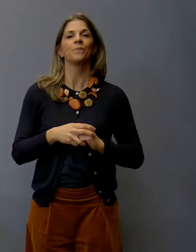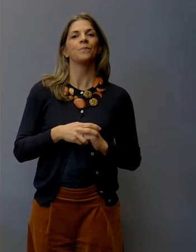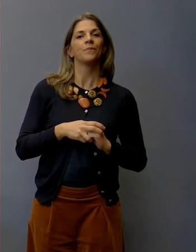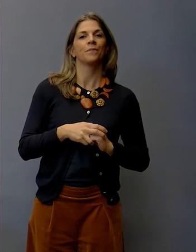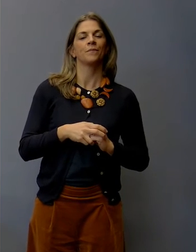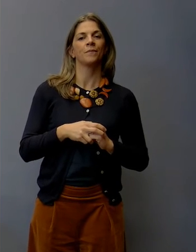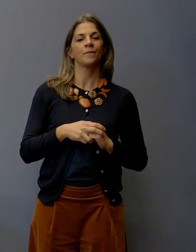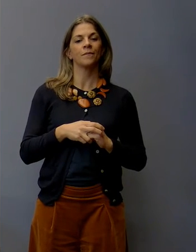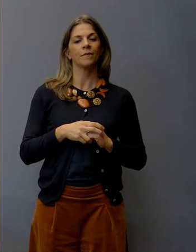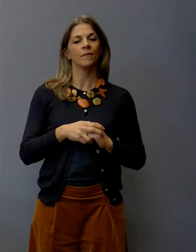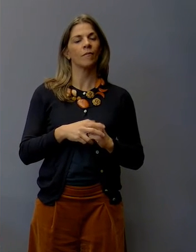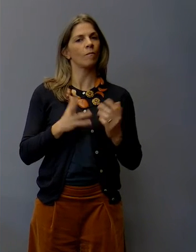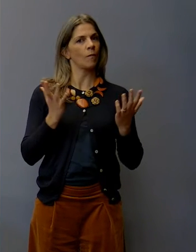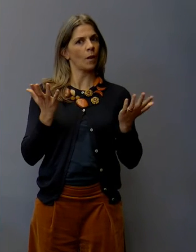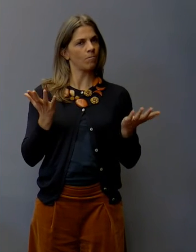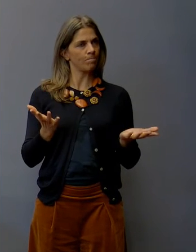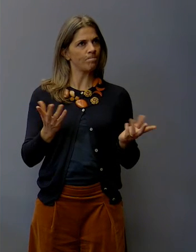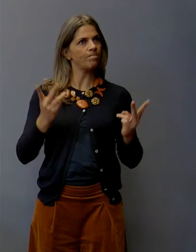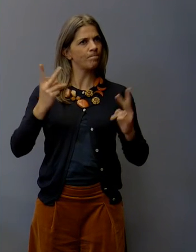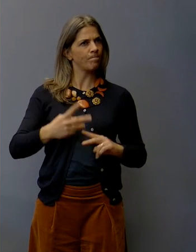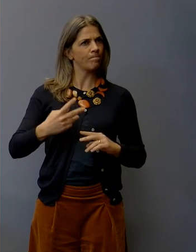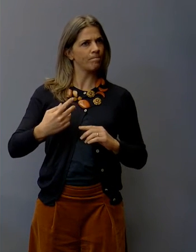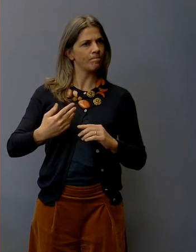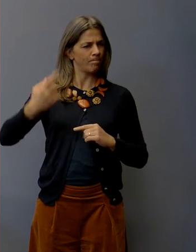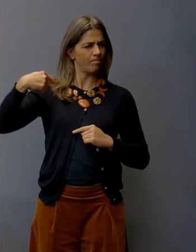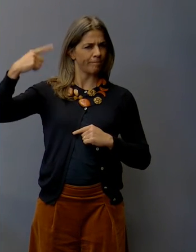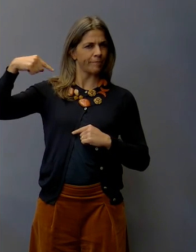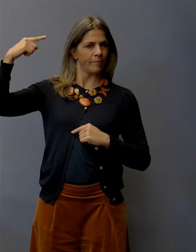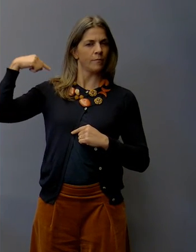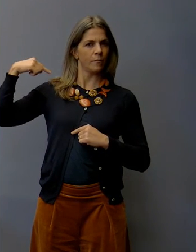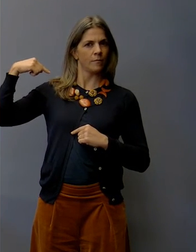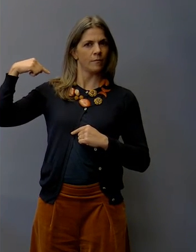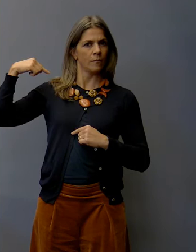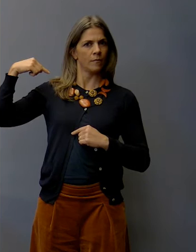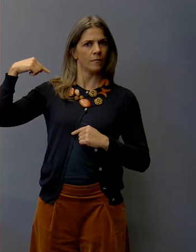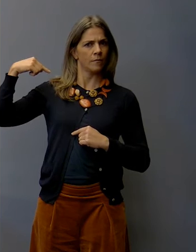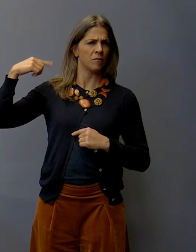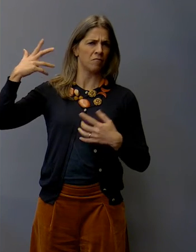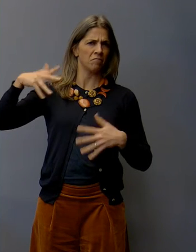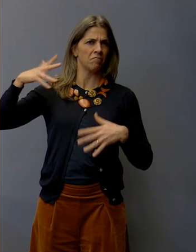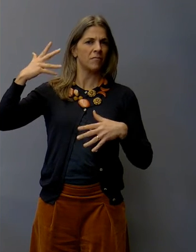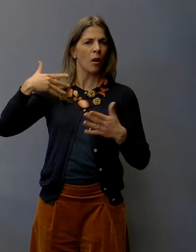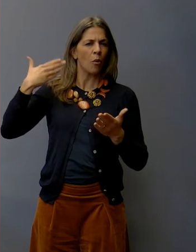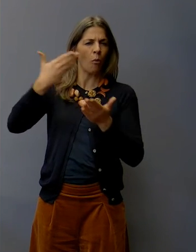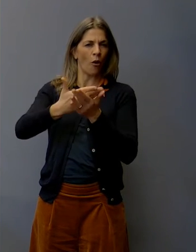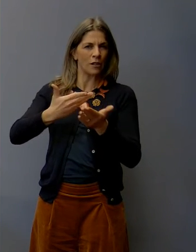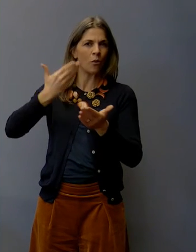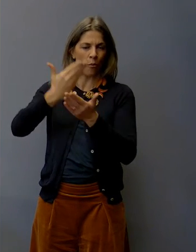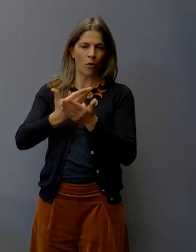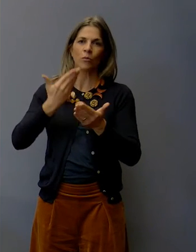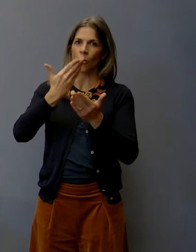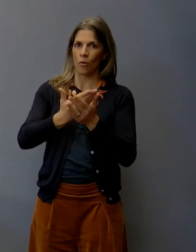io gli altri anni ho fatto delle proposte all'interno del bilancio provato a